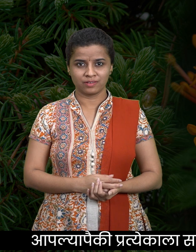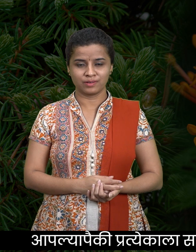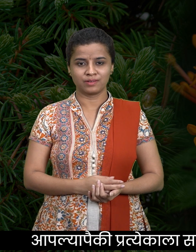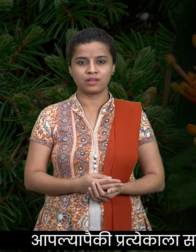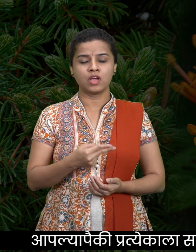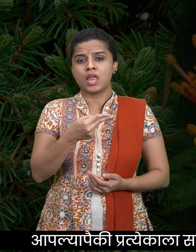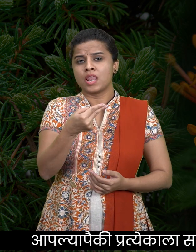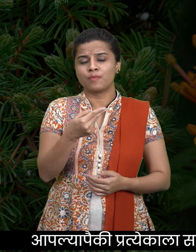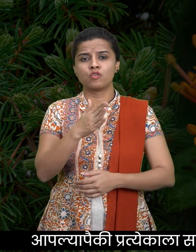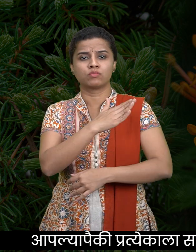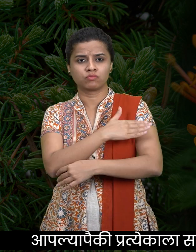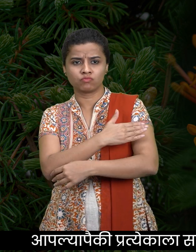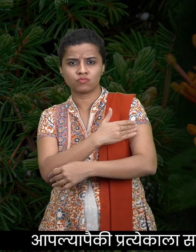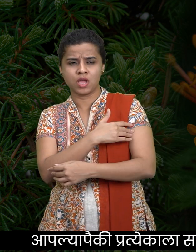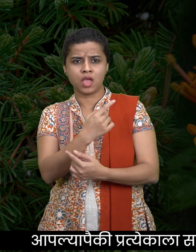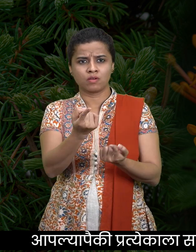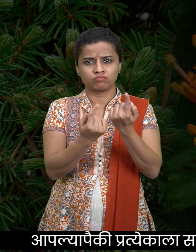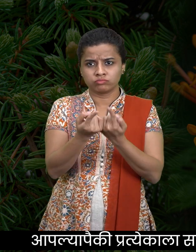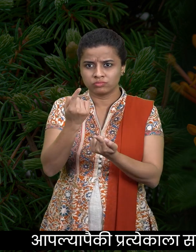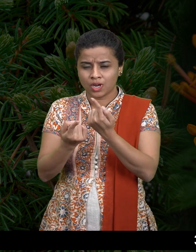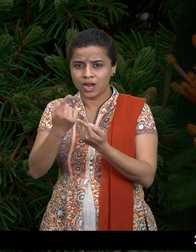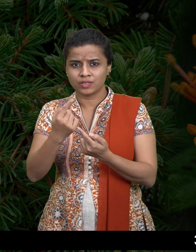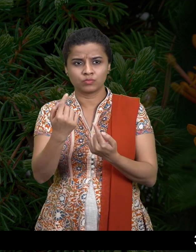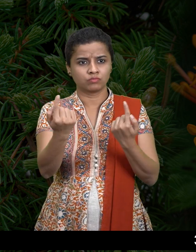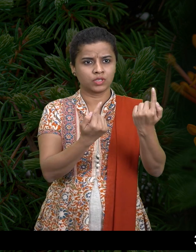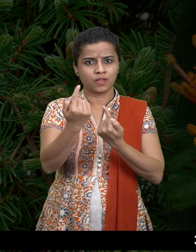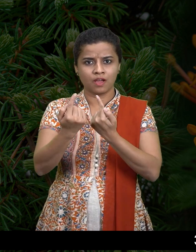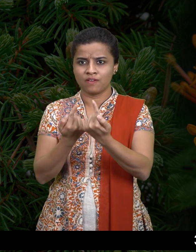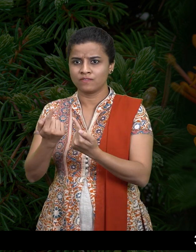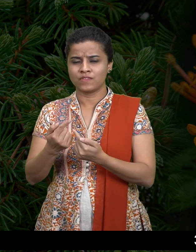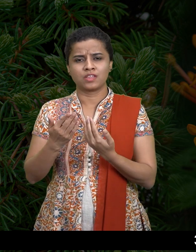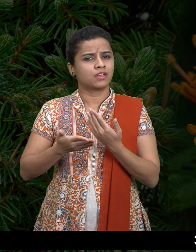आपल्यापैकी प्रत्येकाला सहजपणे कॉल करण्यासाठी आणि ओळखण्यासाठी आपल्याला नावे आहेत.